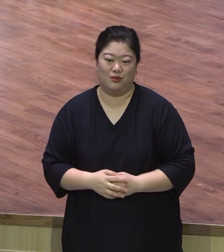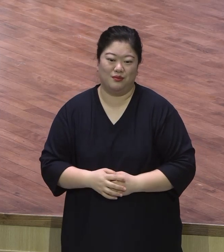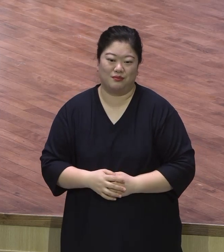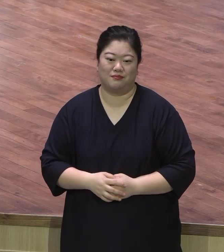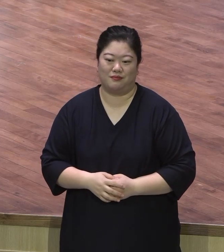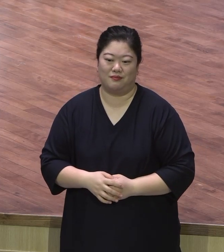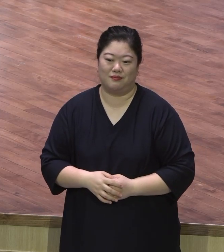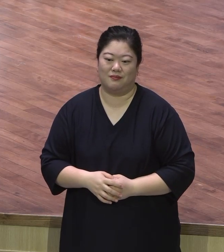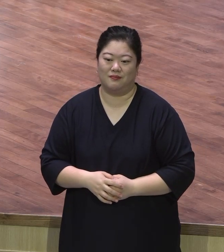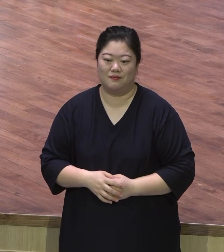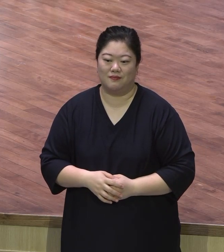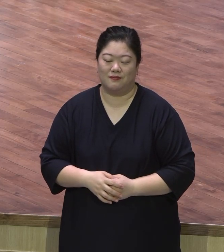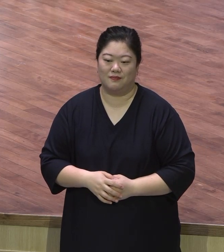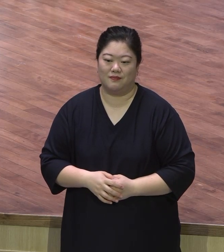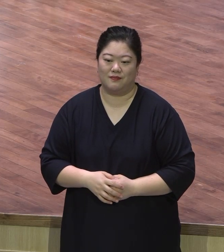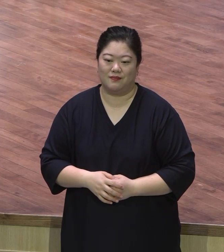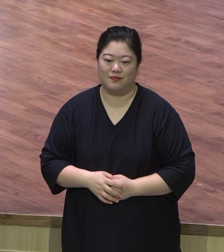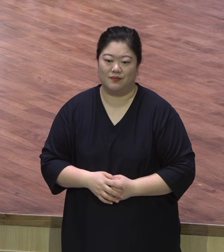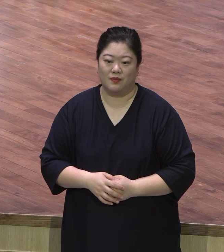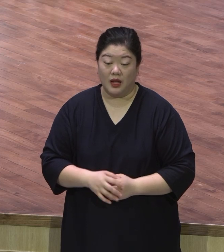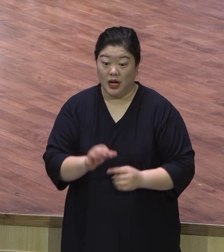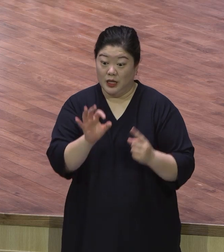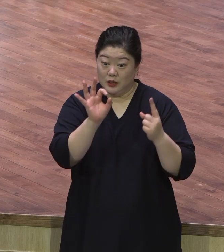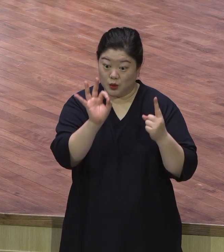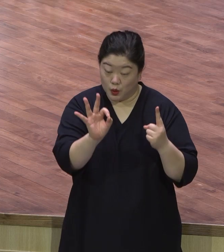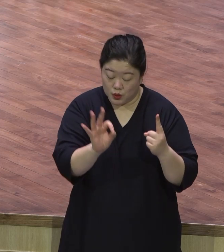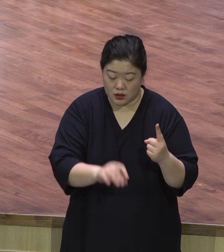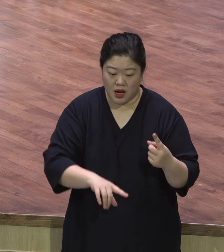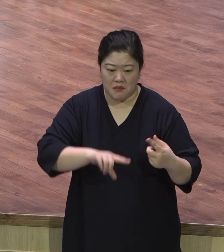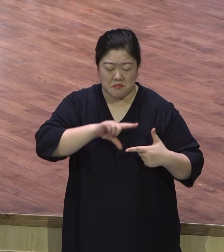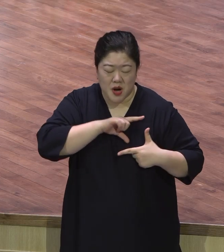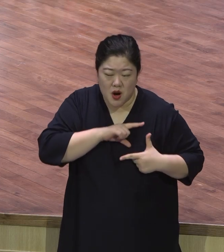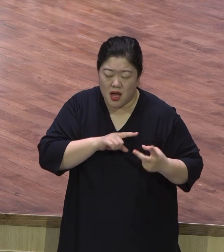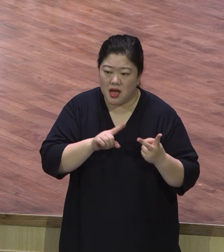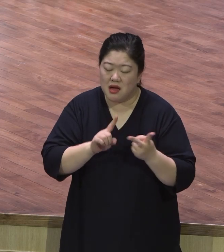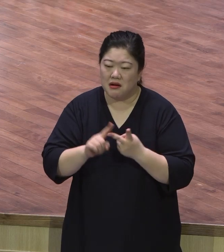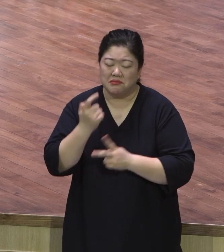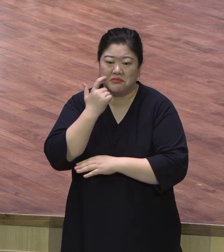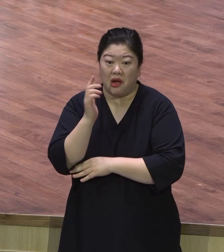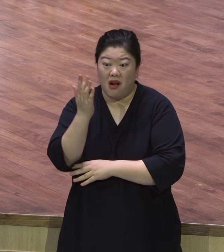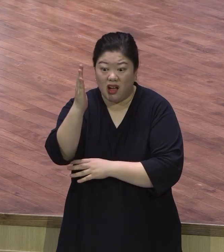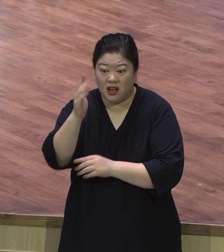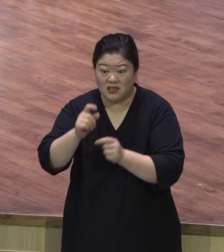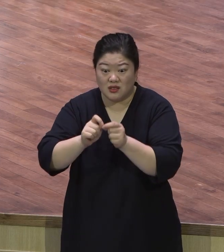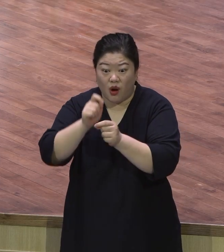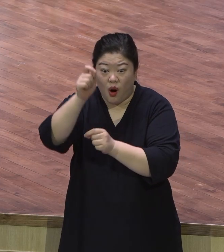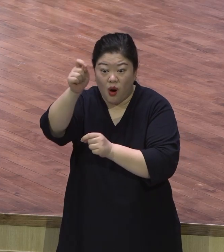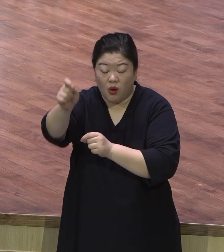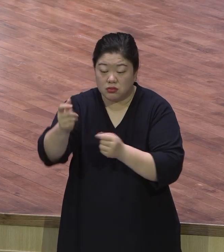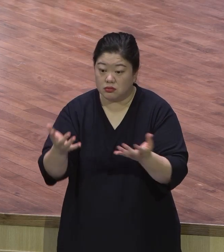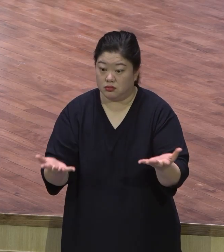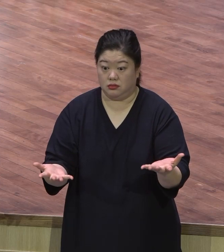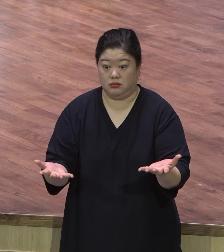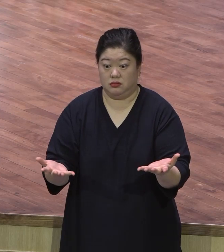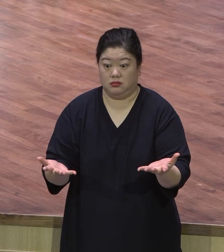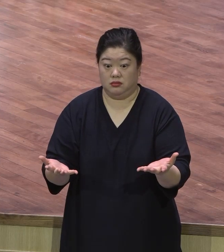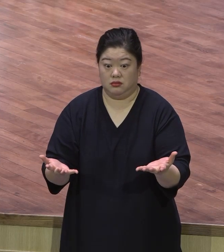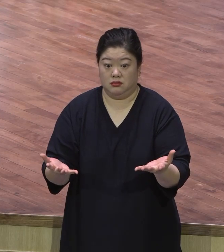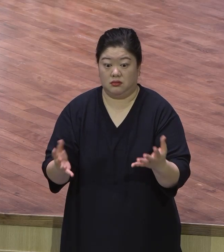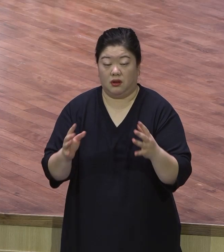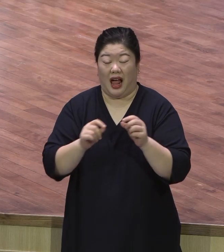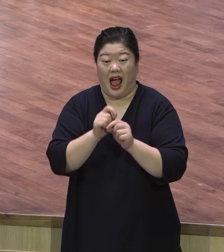그런데 이런 것들은 다 영원한 생명을 주는 것이 아닙니다. 영원한 생명이 없는데 왜 일생을 거기 드립니다.